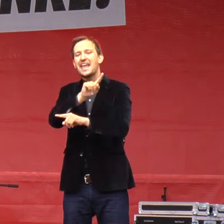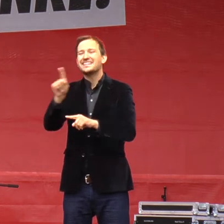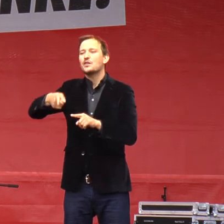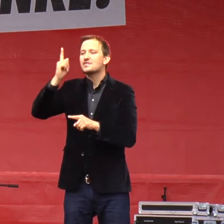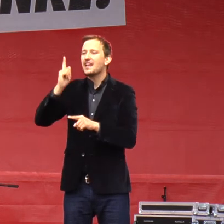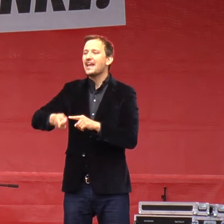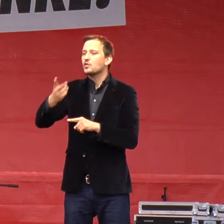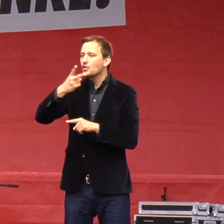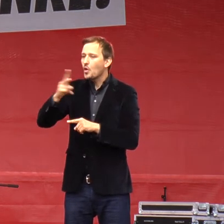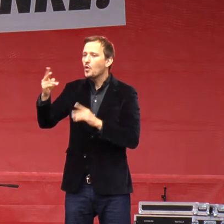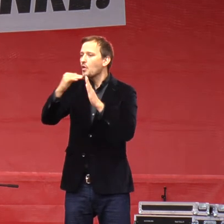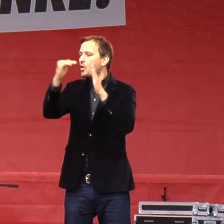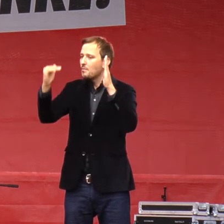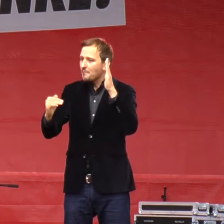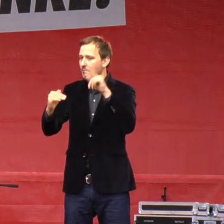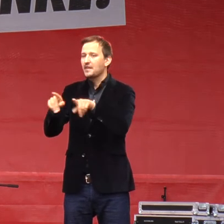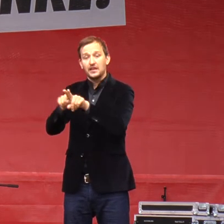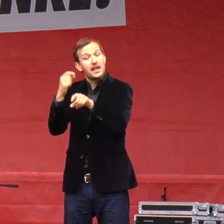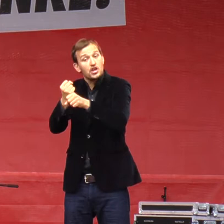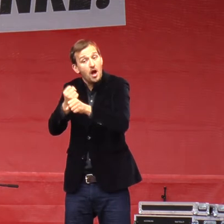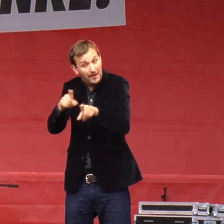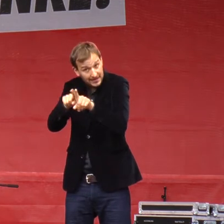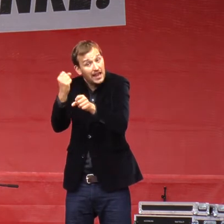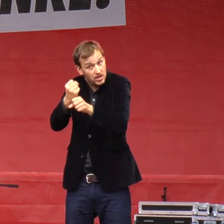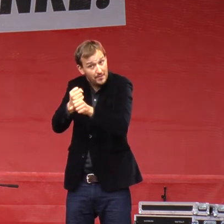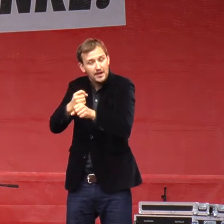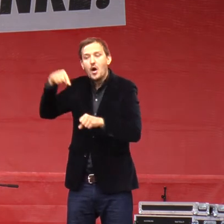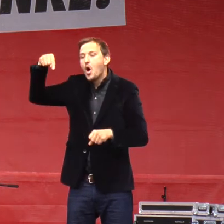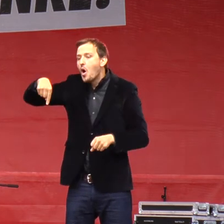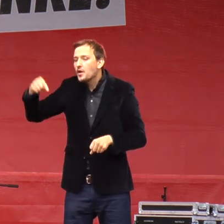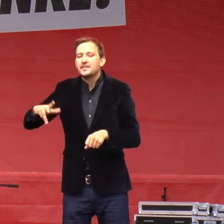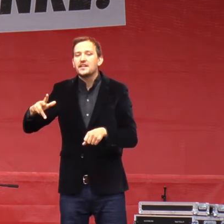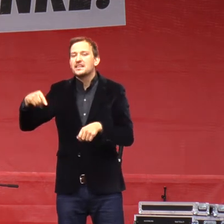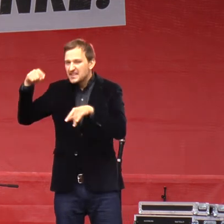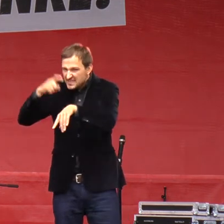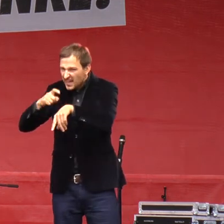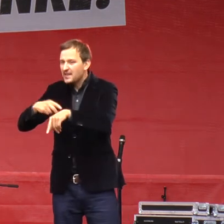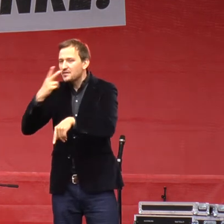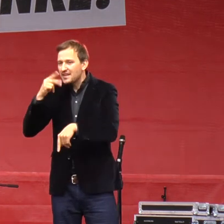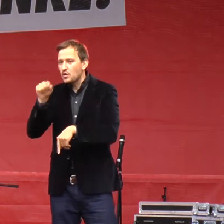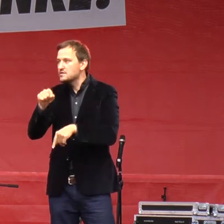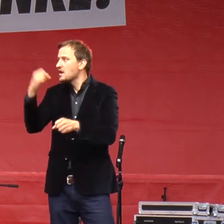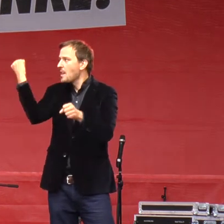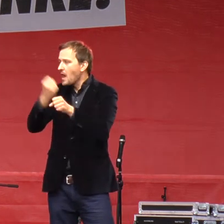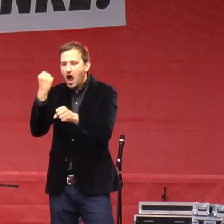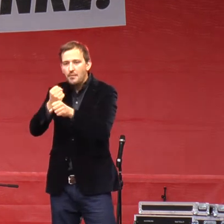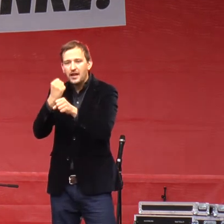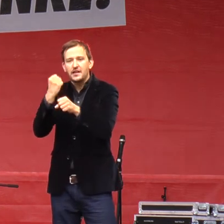1.100 Euro weniger für die gleiche Arbeit. Heutzutage wird aber dieser Arbeiter durch